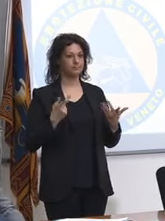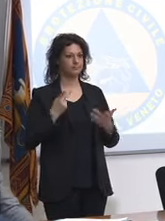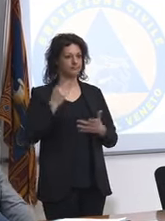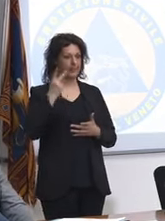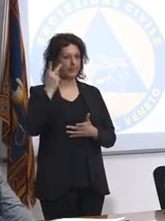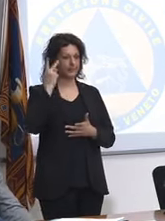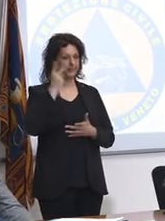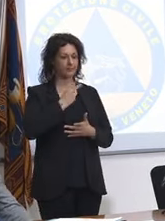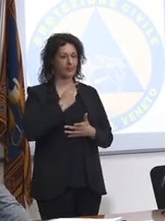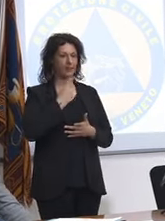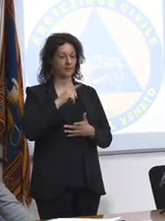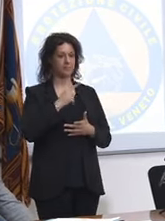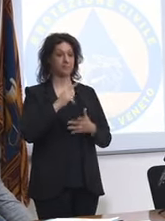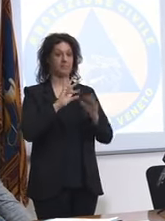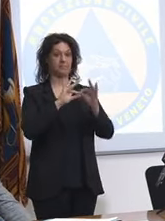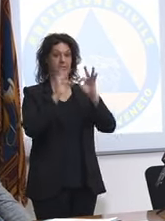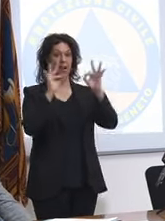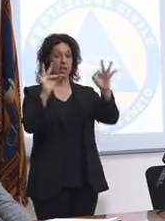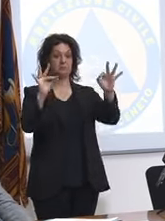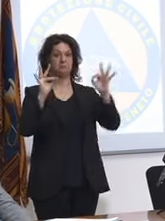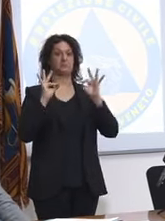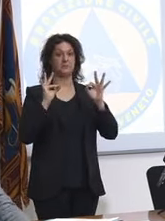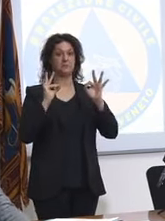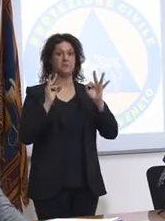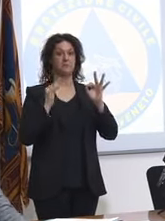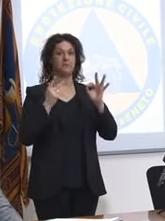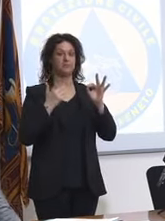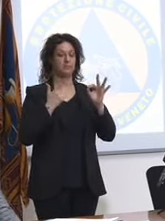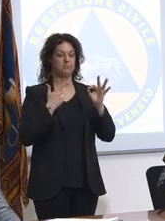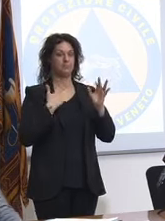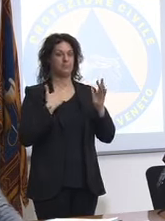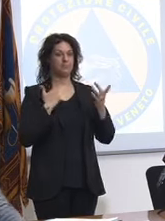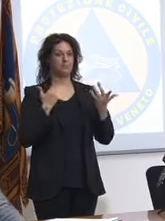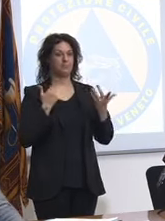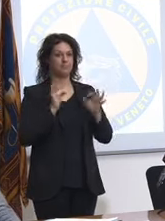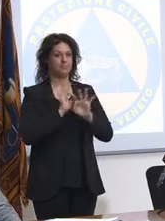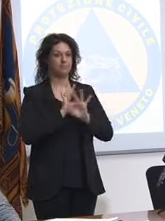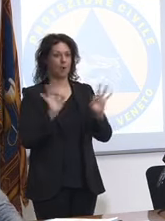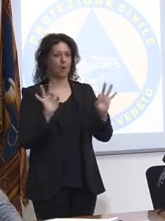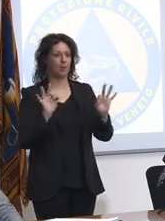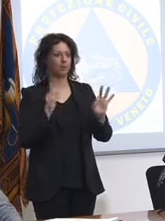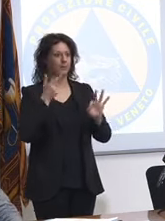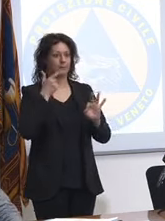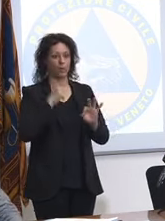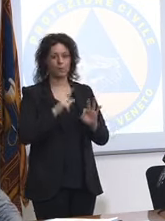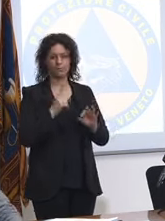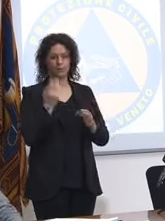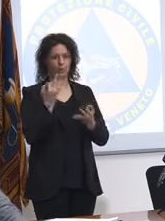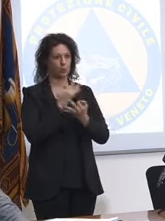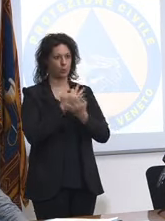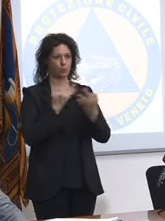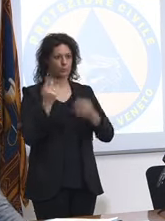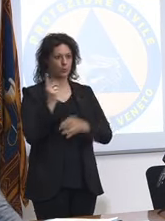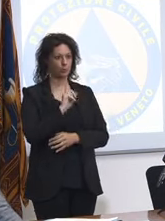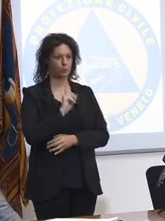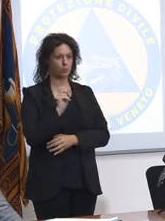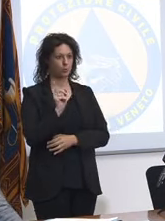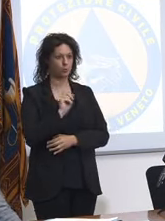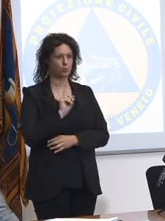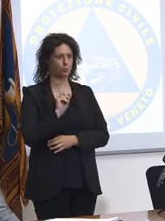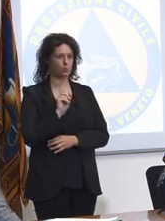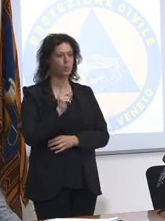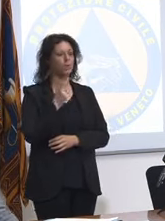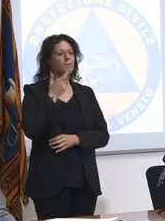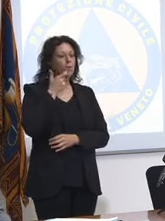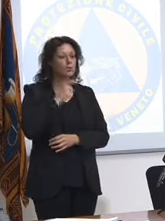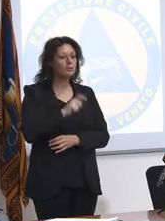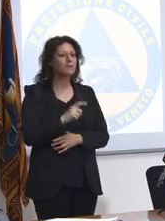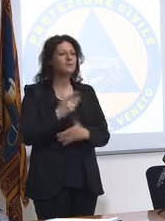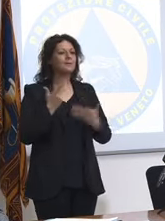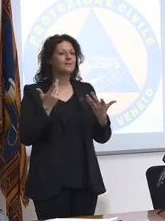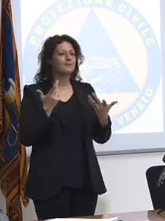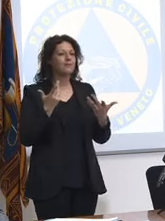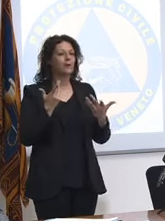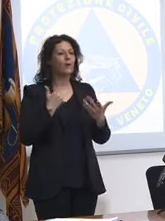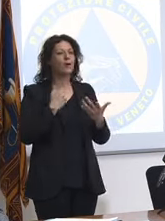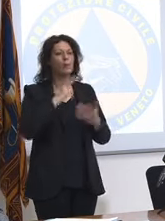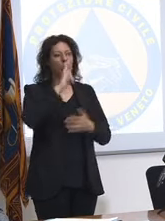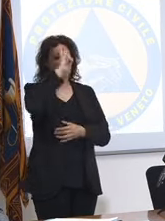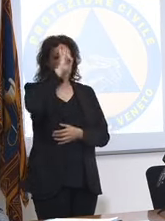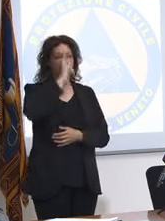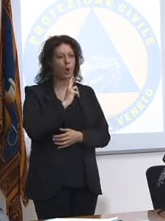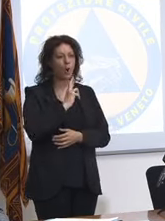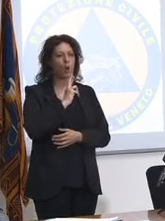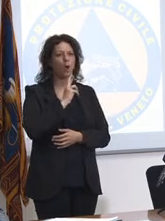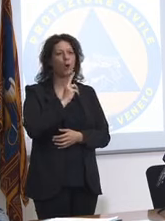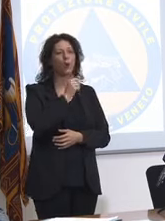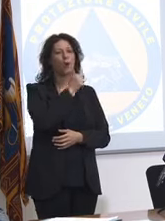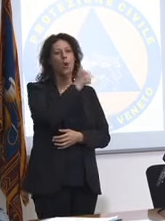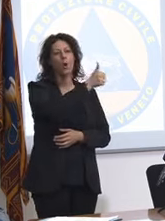impreparato questo attacco, perché non lo trovo corretto. Come dice il Presidente, ognuno ha il suo ruolo per